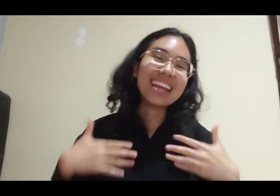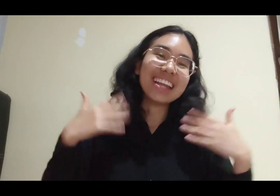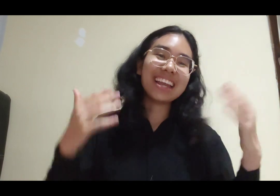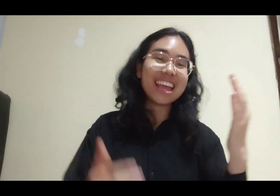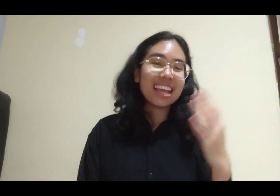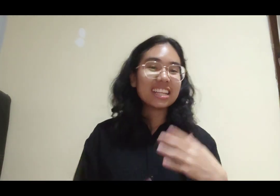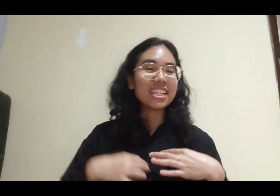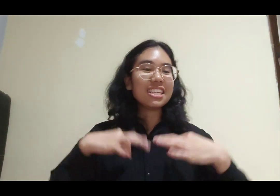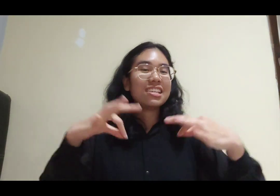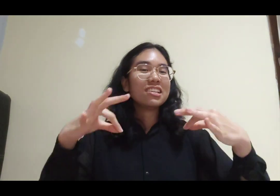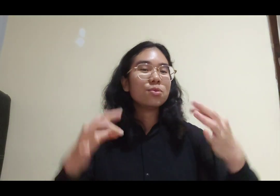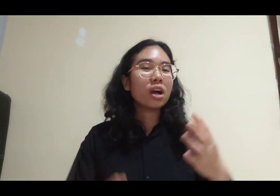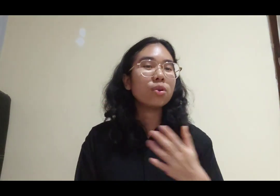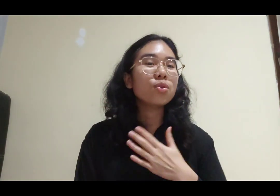menyegarkan jiwaku.